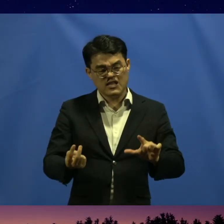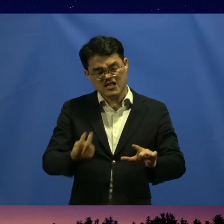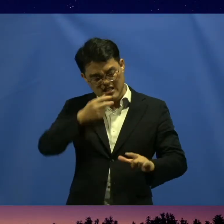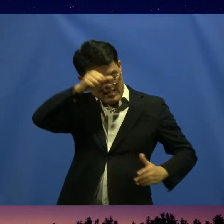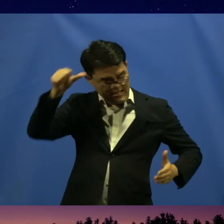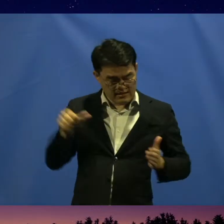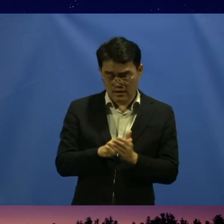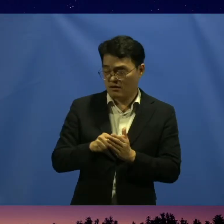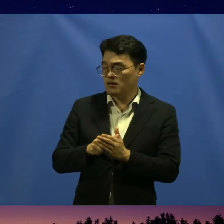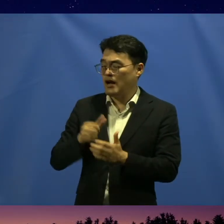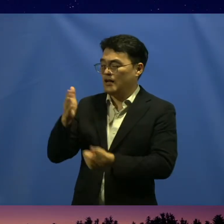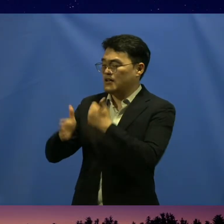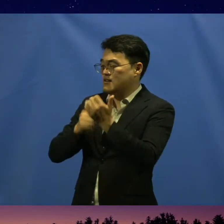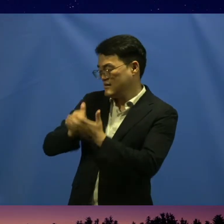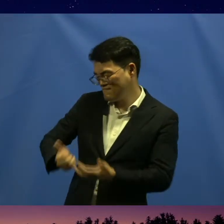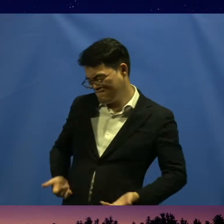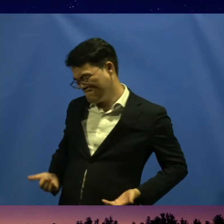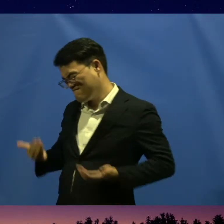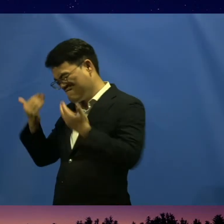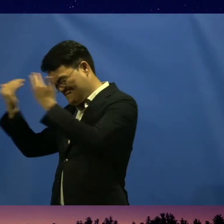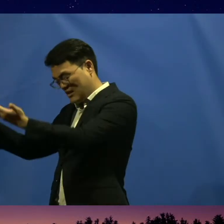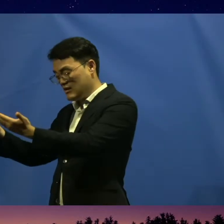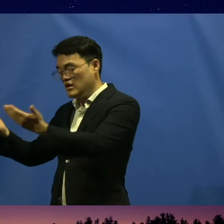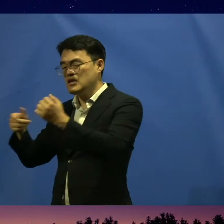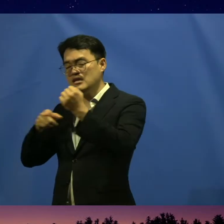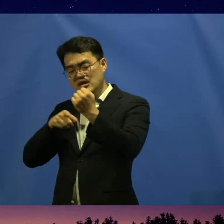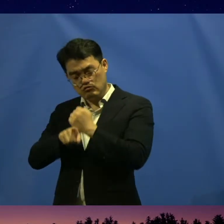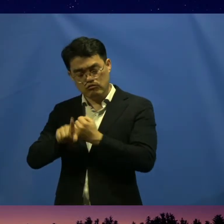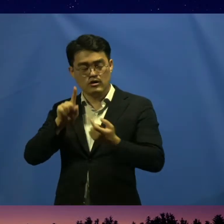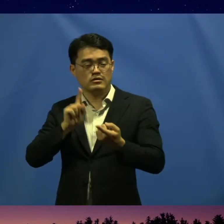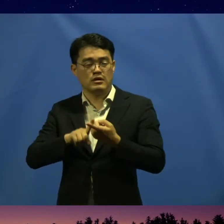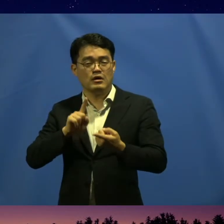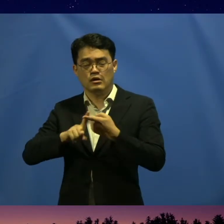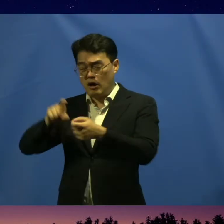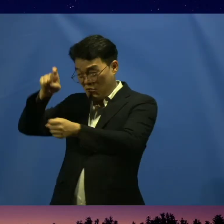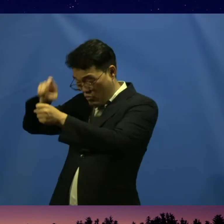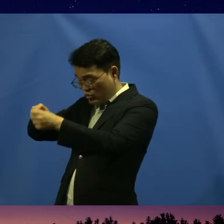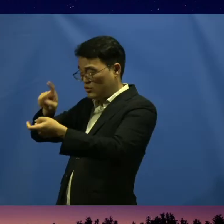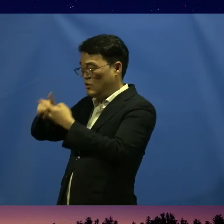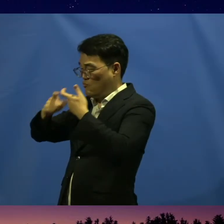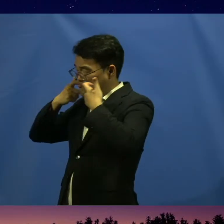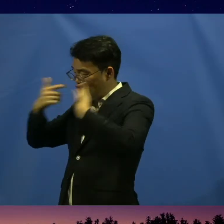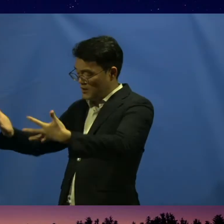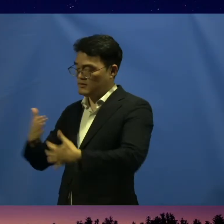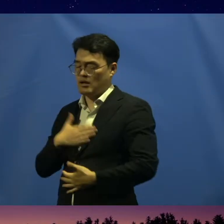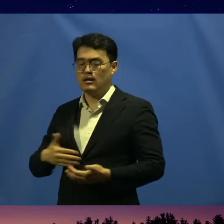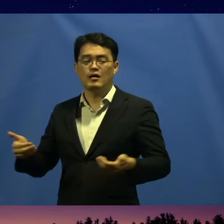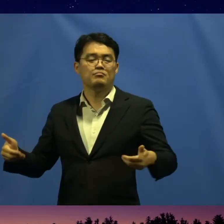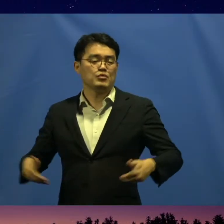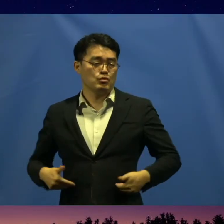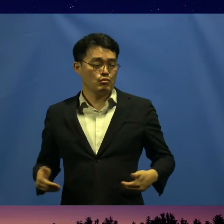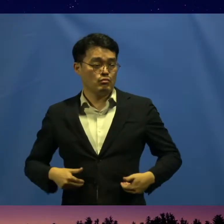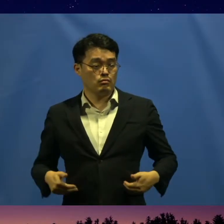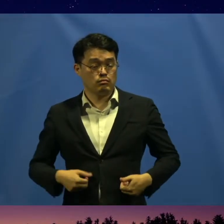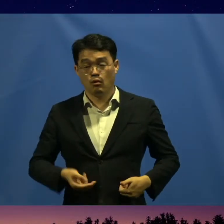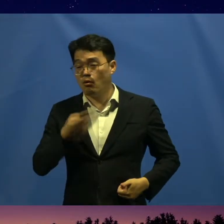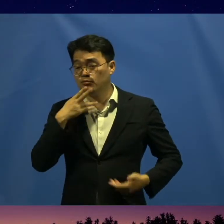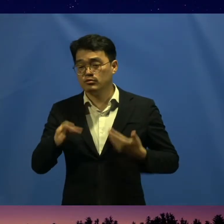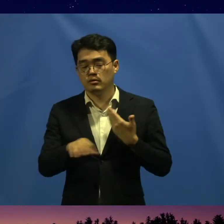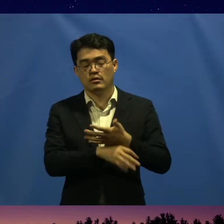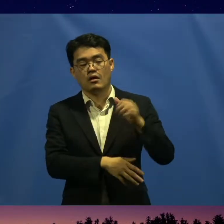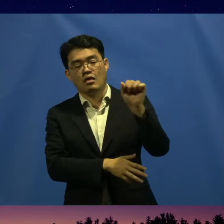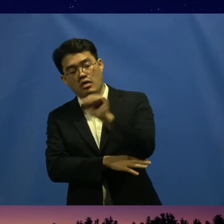늘 휘둘려요. 가는 길이 어딘지 알 길이 없어. 그러니까 누가 한마디만 해도